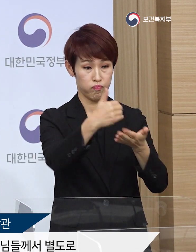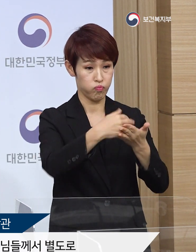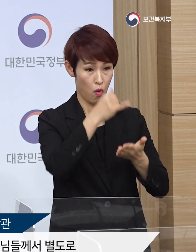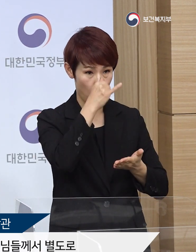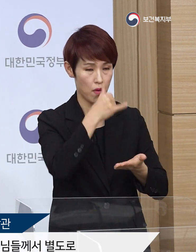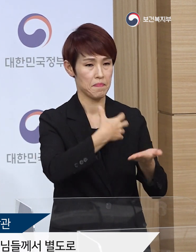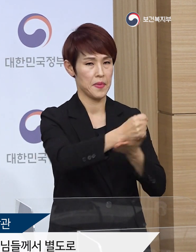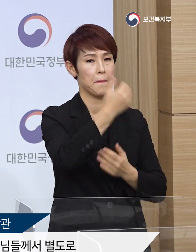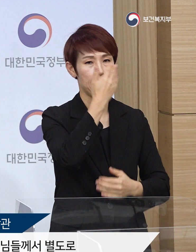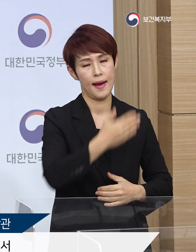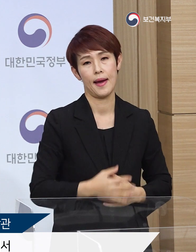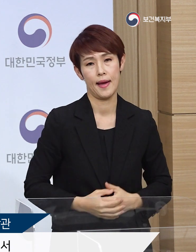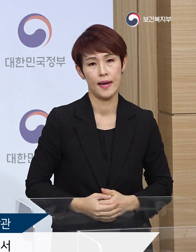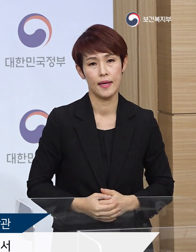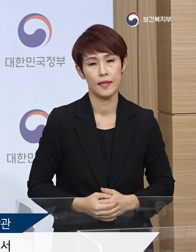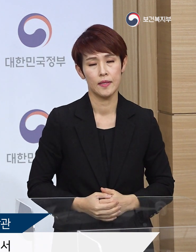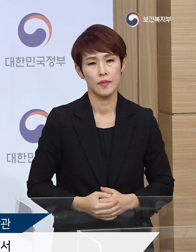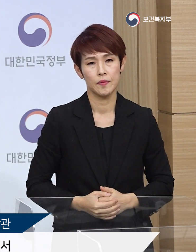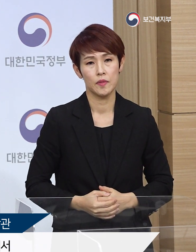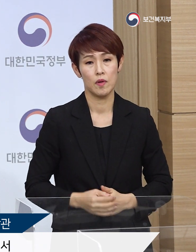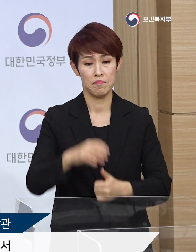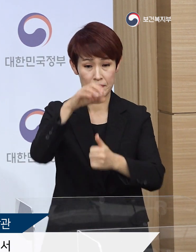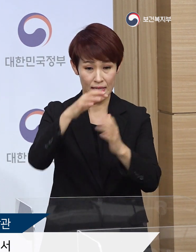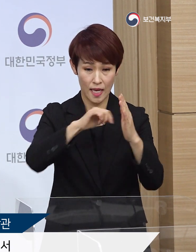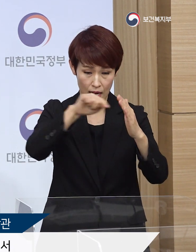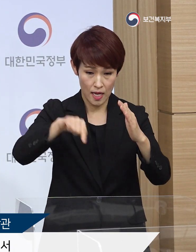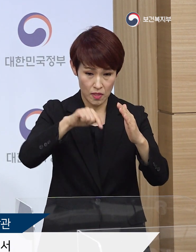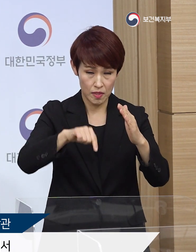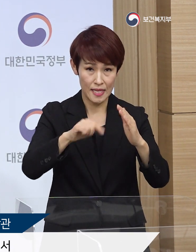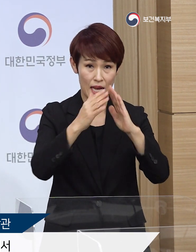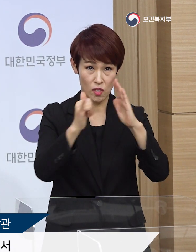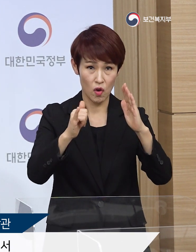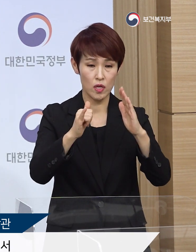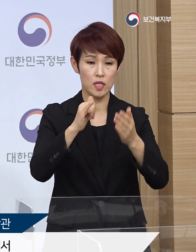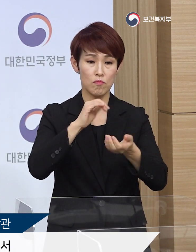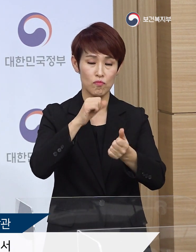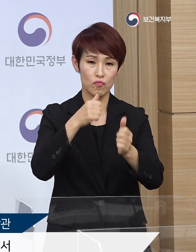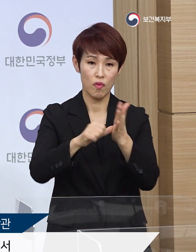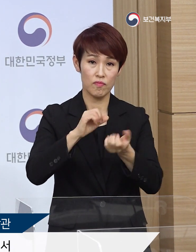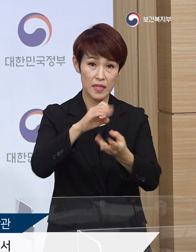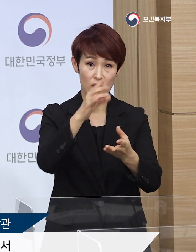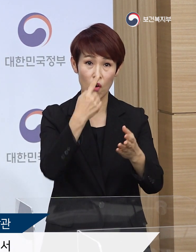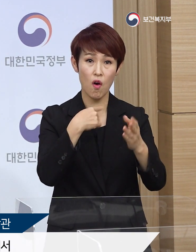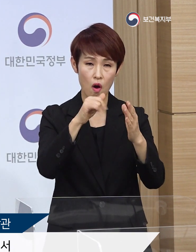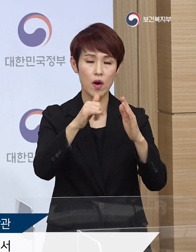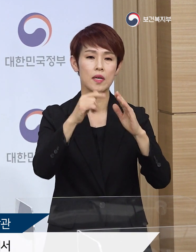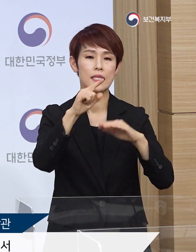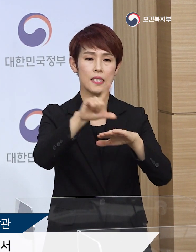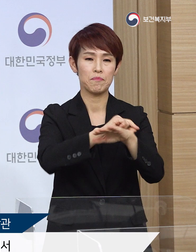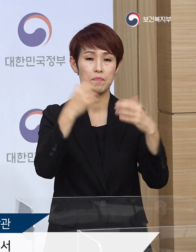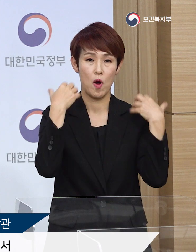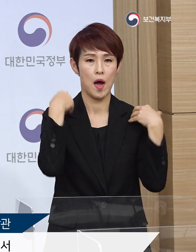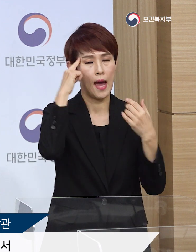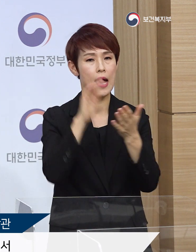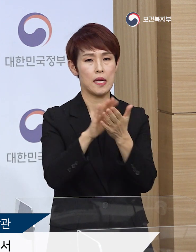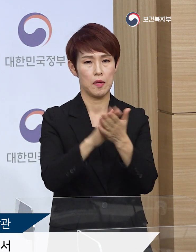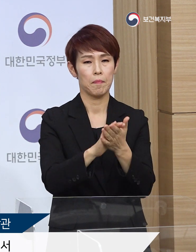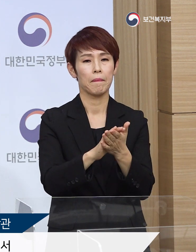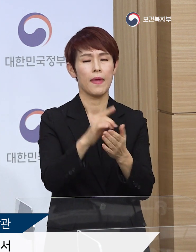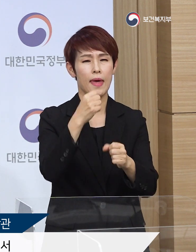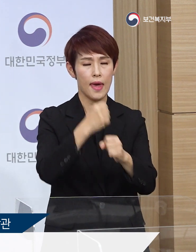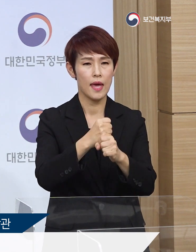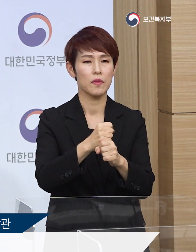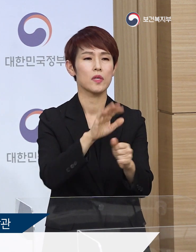수 있습니다. 또한 격리자 가정에 지원되던 생필품도 각 지자체에서 판단하여 지원을 중단하게